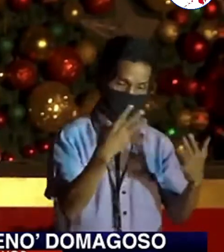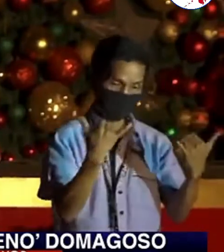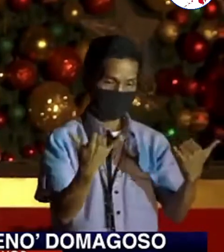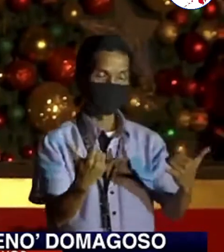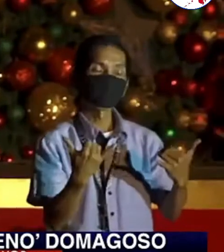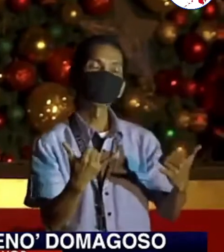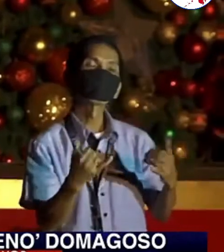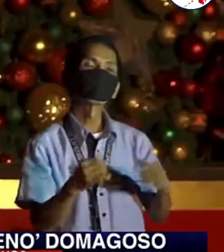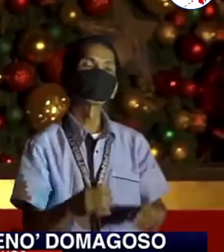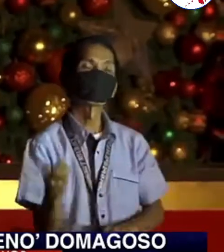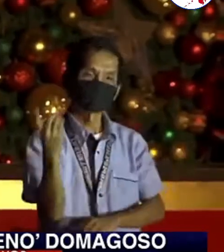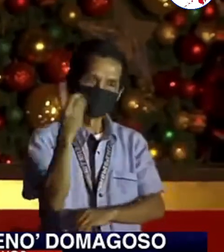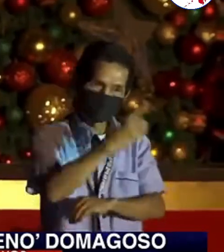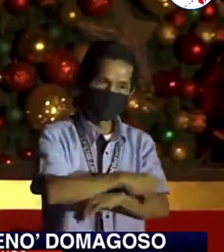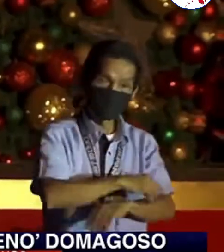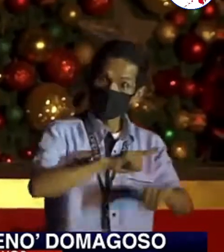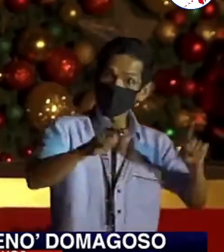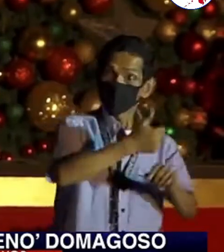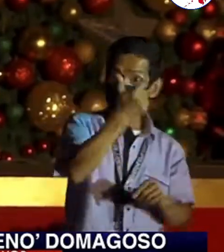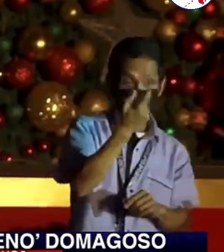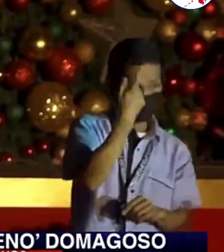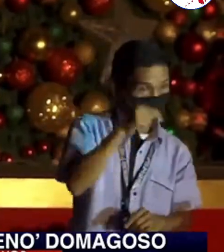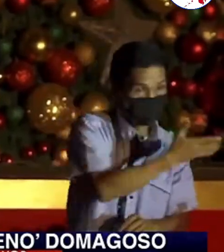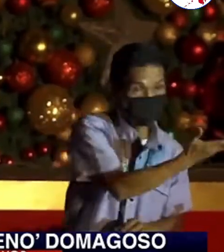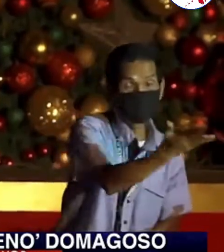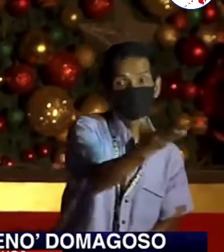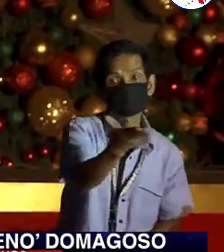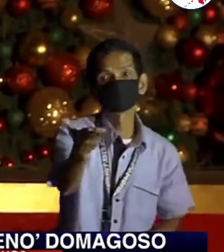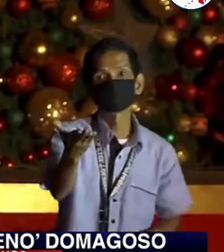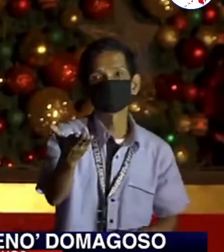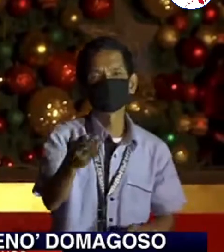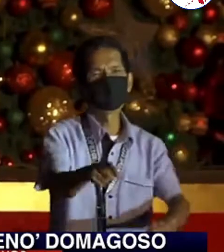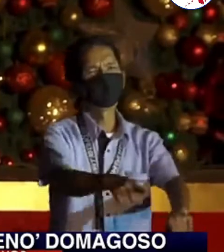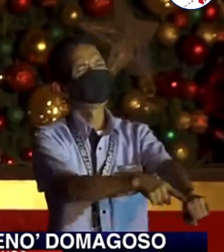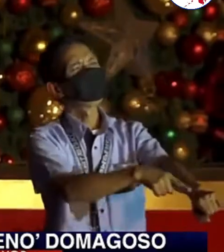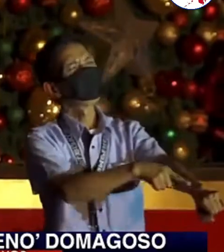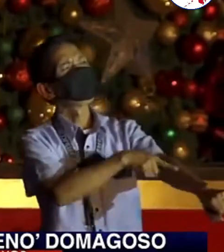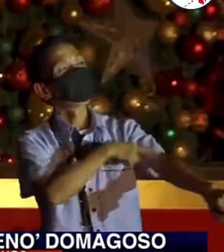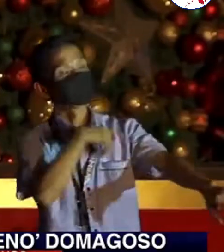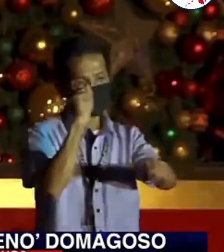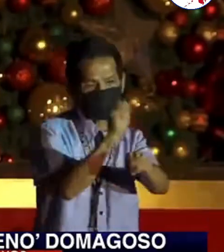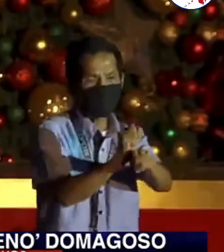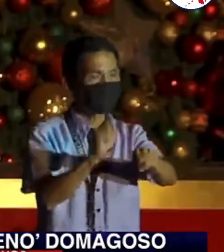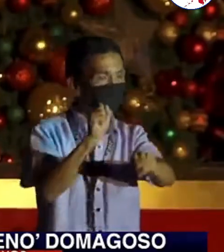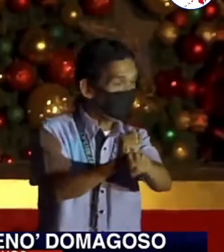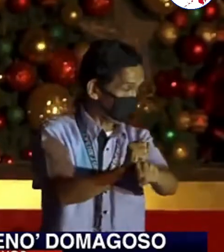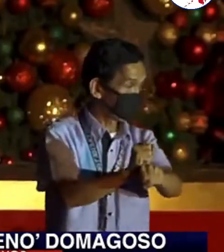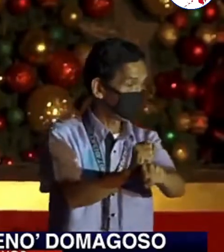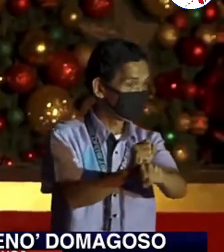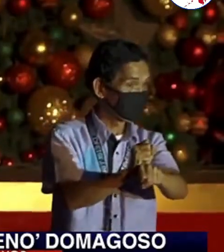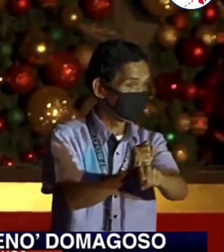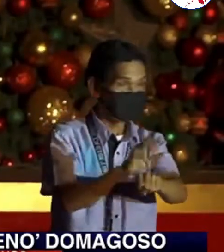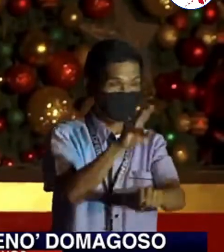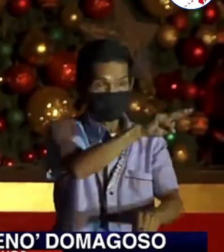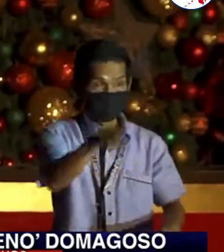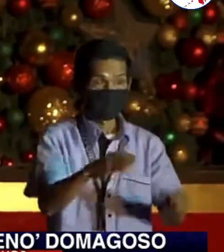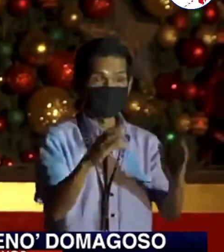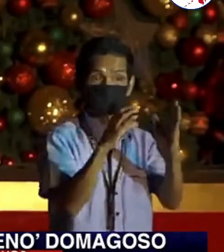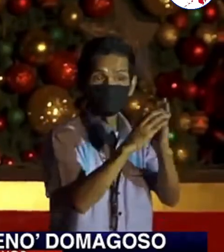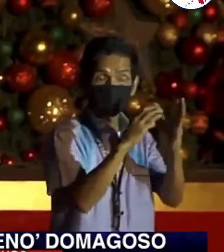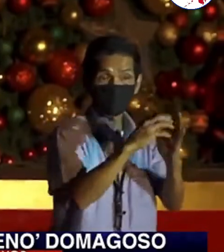Ngayon, iba sa inyo rito, matagal nang naglilingkod sa Manila City